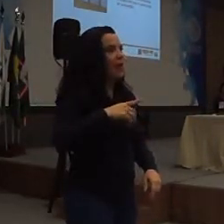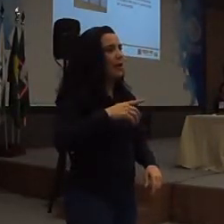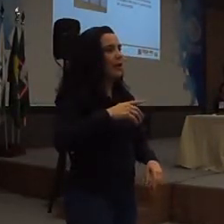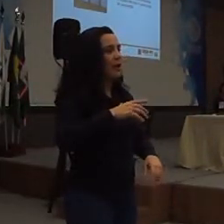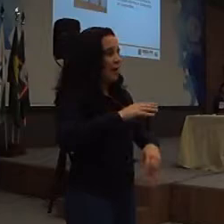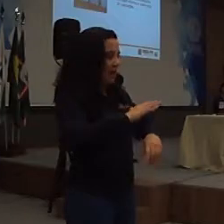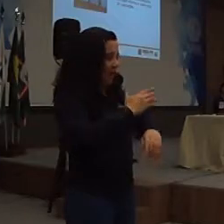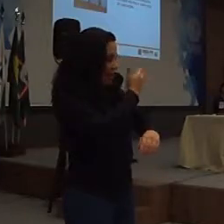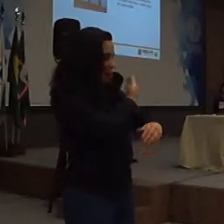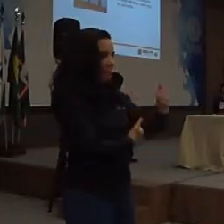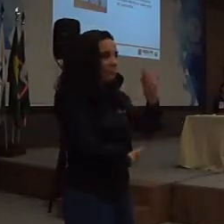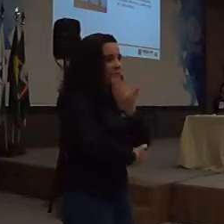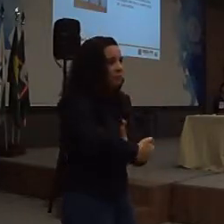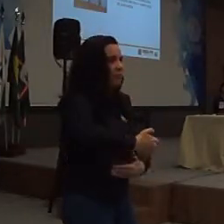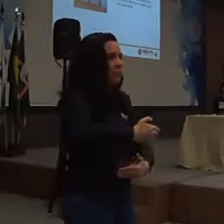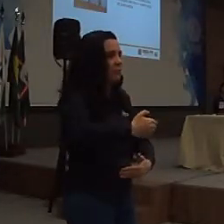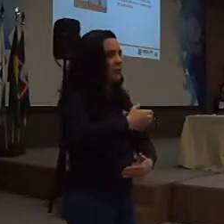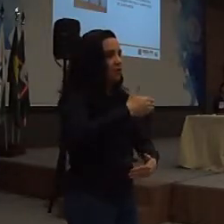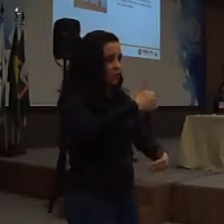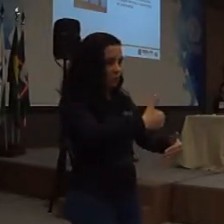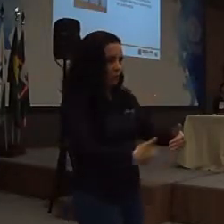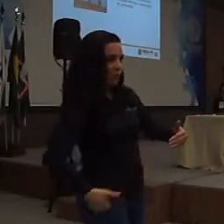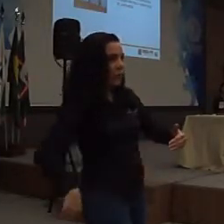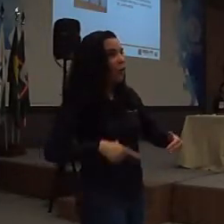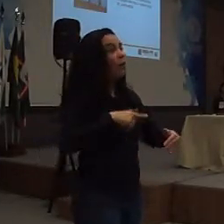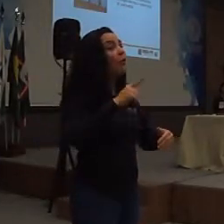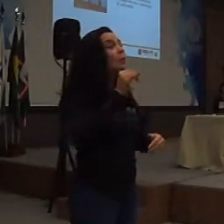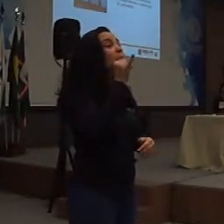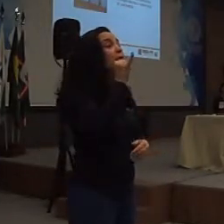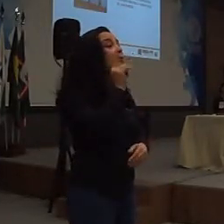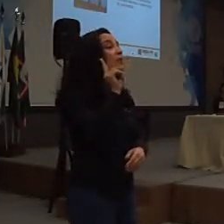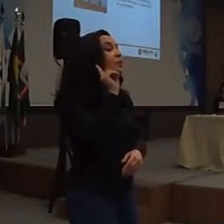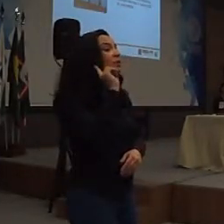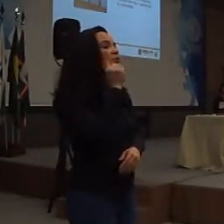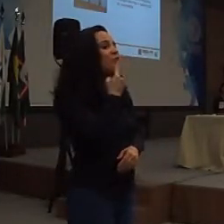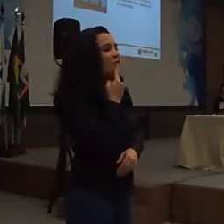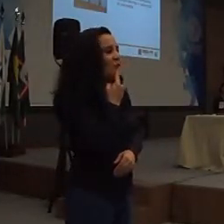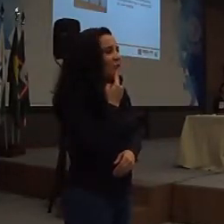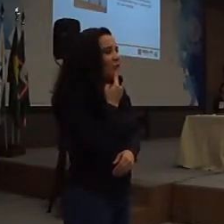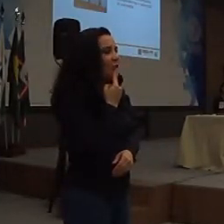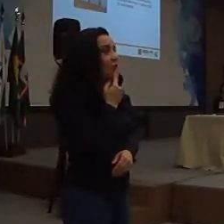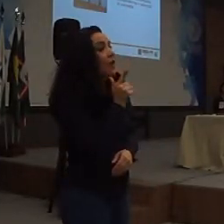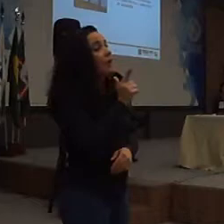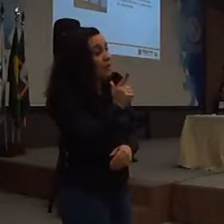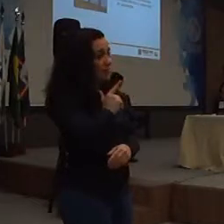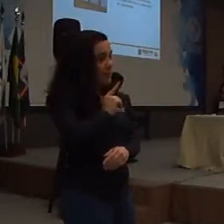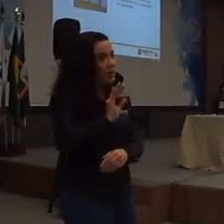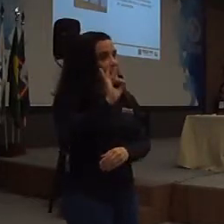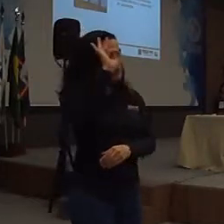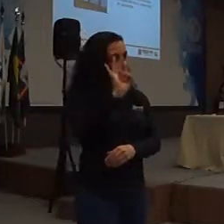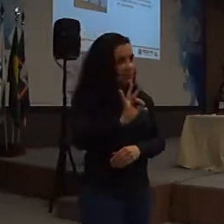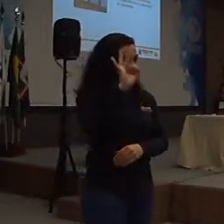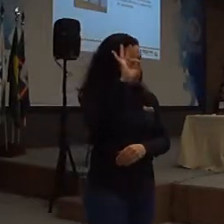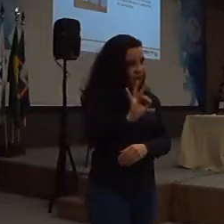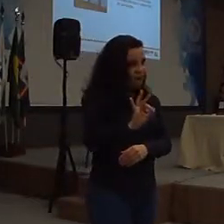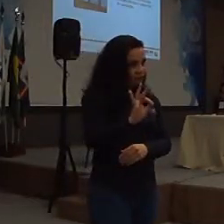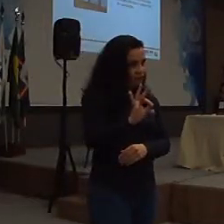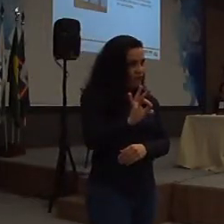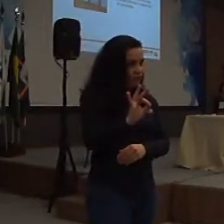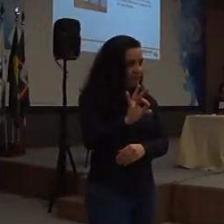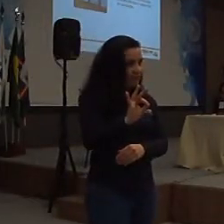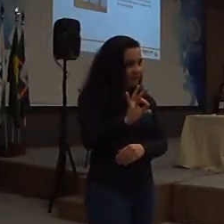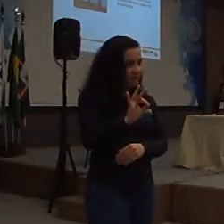falou em pessoas com deficiência auditiva, existe uma estatística da Infraero que o maior número